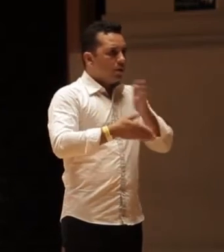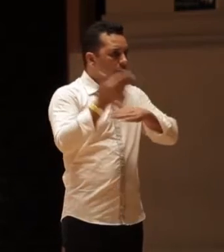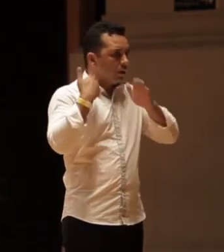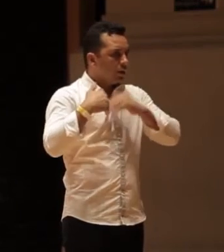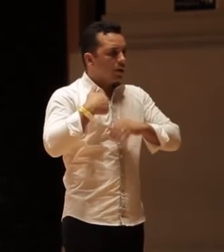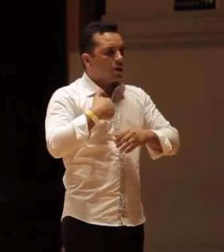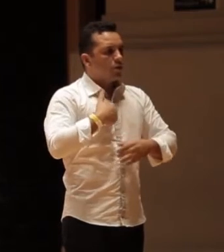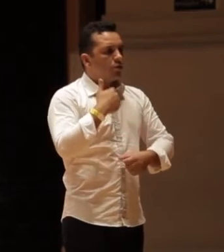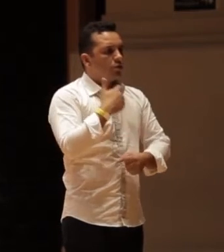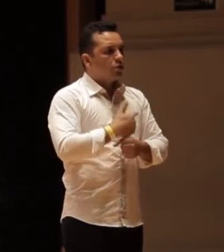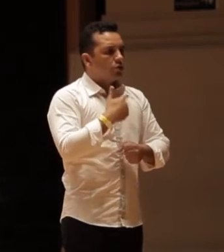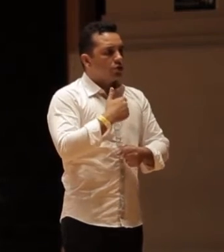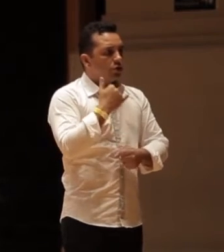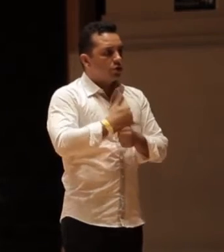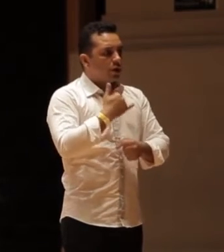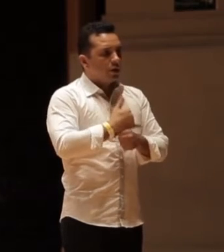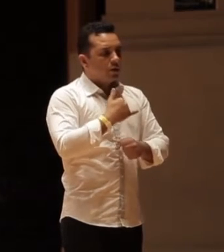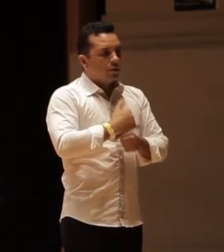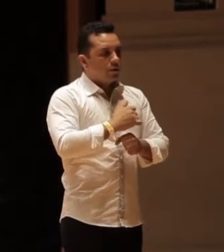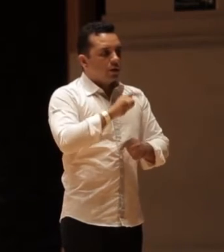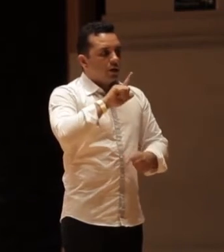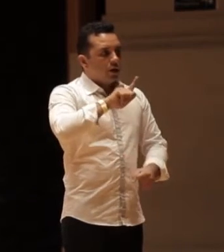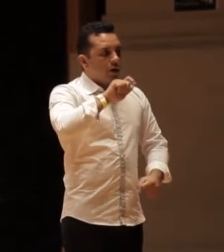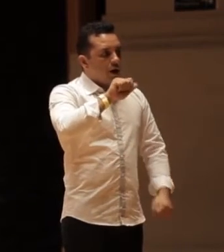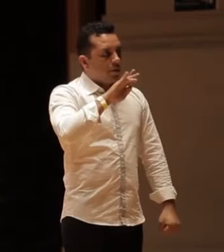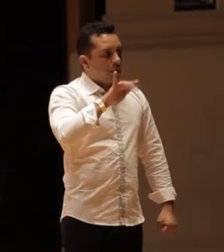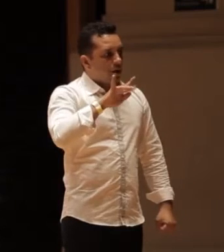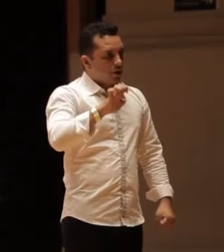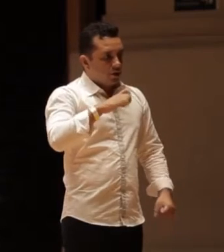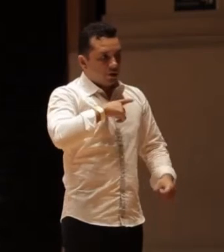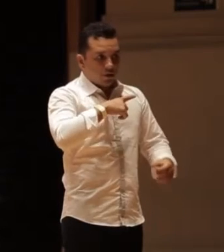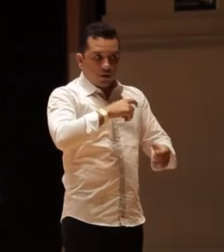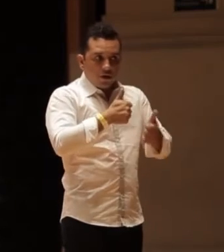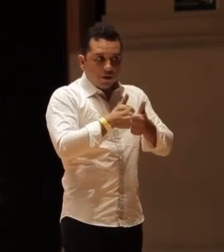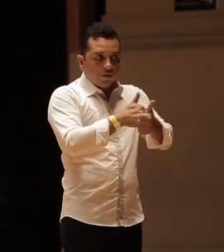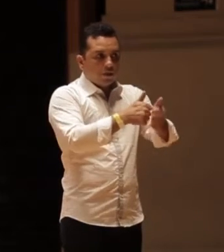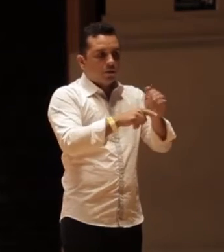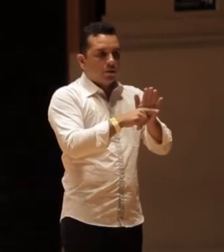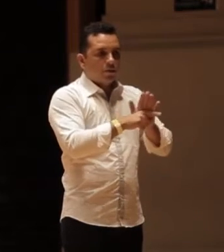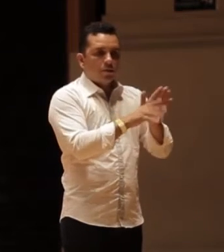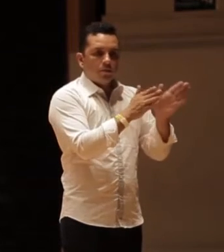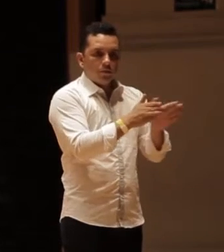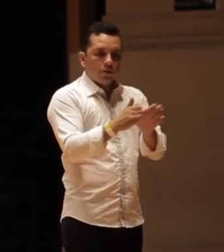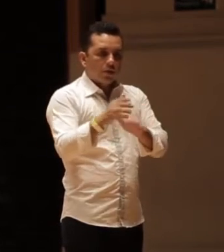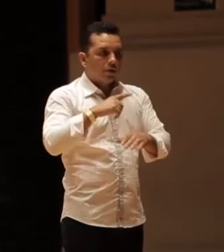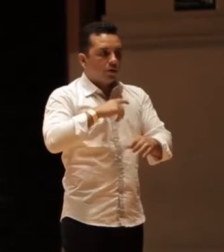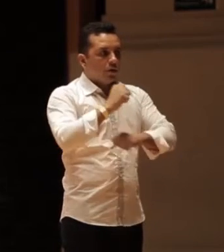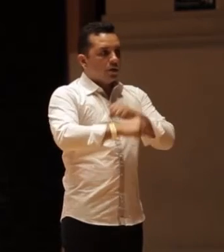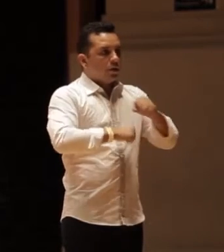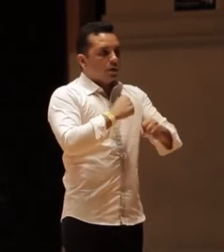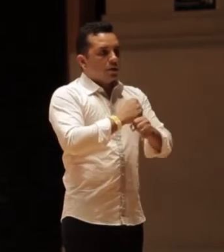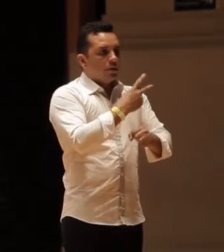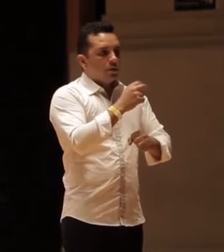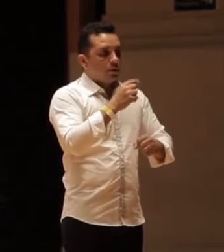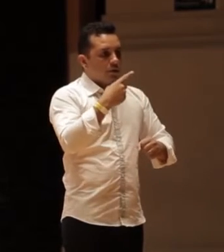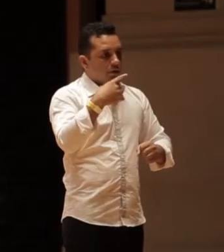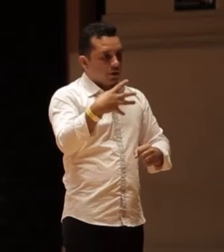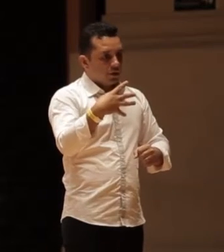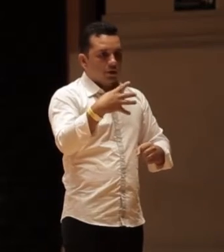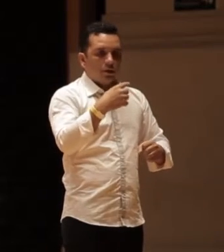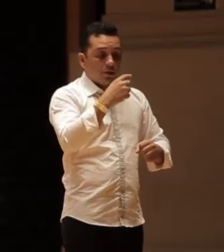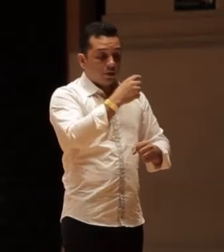de chefe de gabinete secretário manoel vitório mas acompanhei todo esse processo a partir de 2013 eu assumi a secretaria da